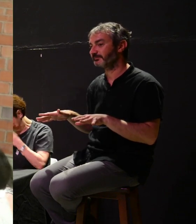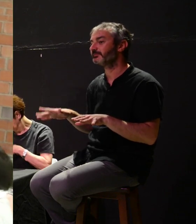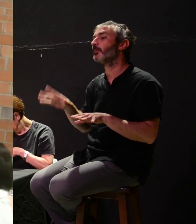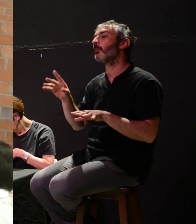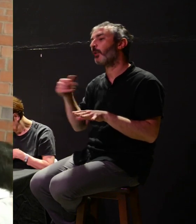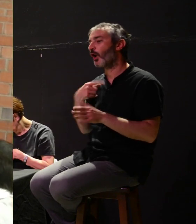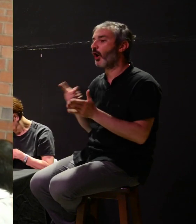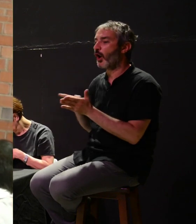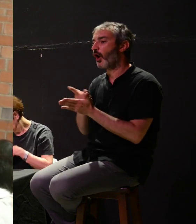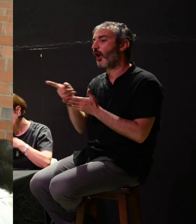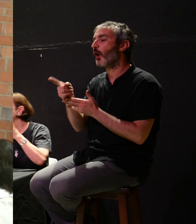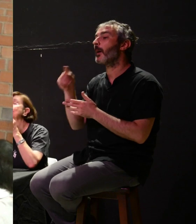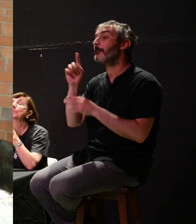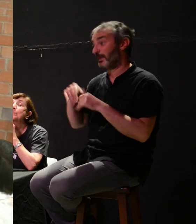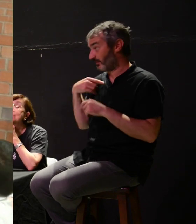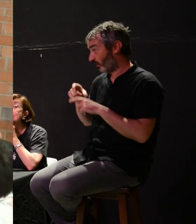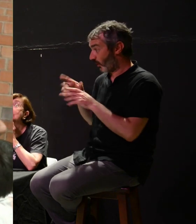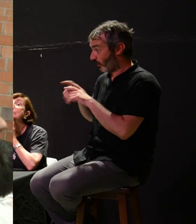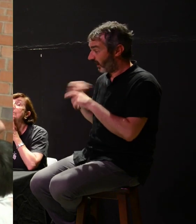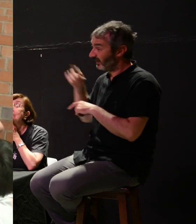dels escenaris d'aquesta vaga